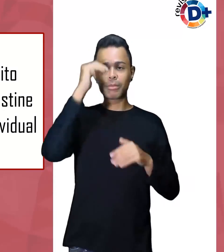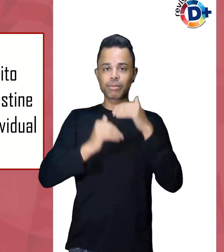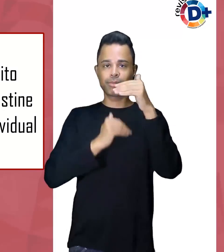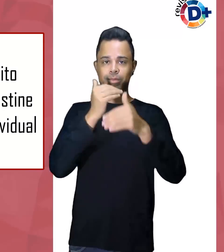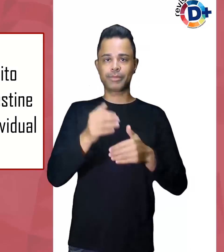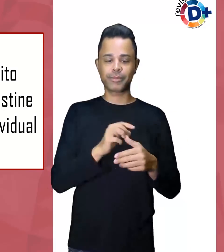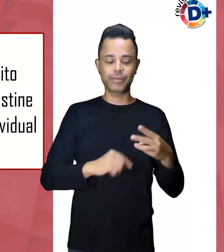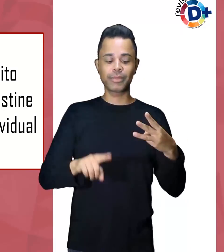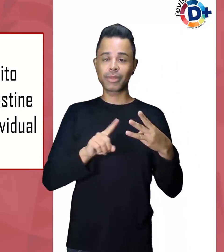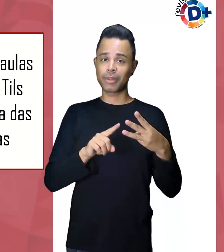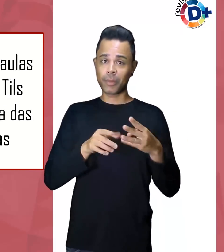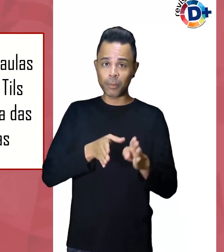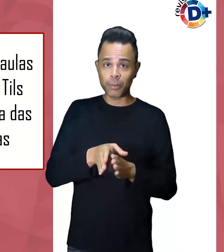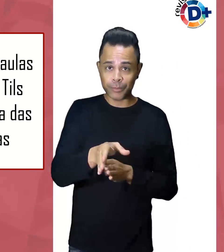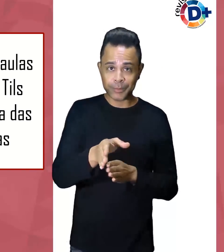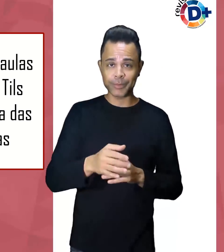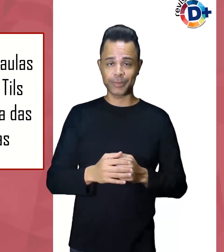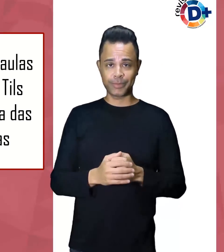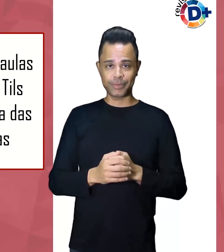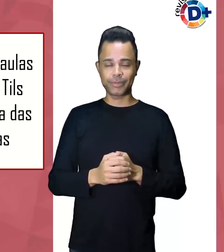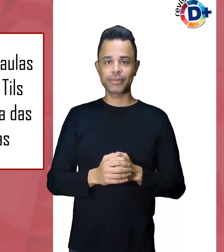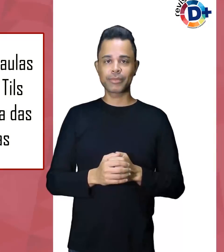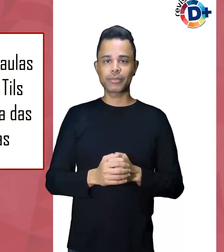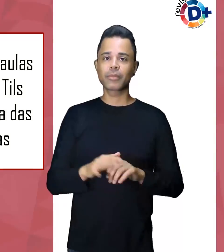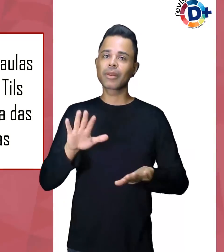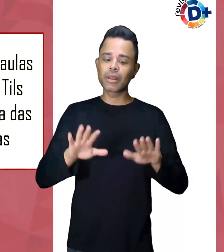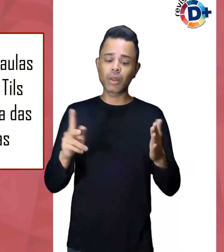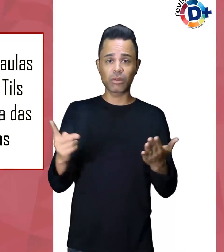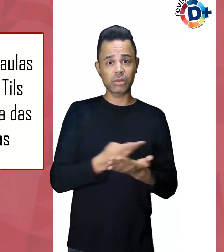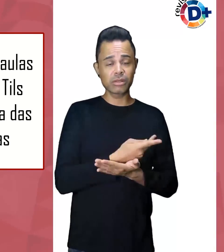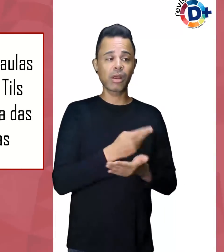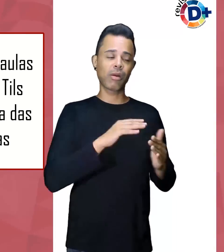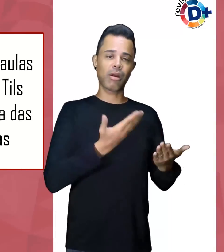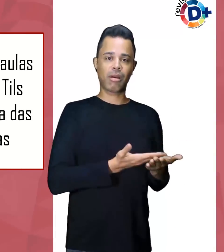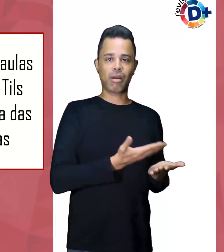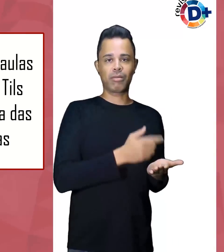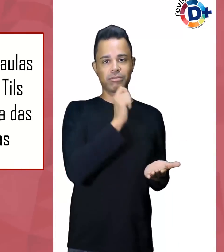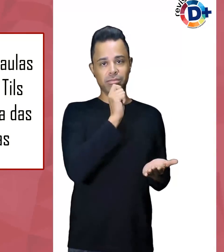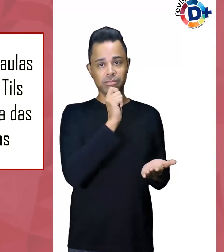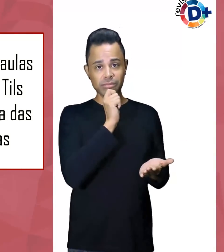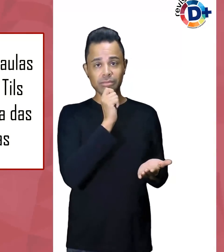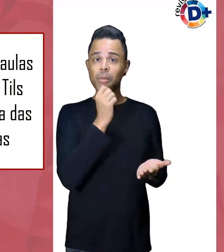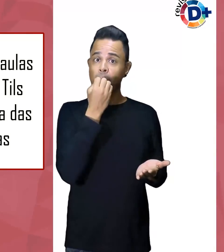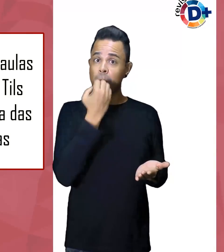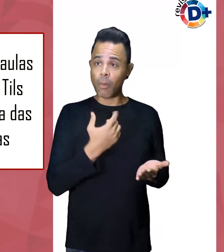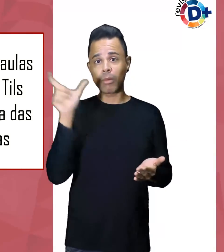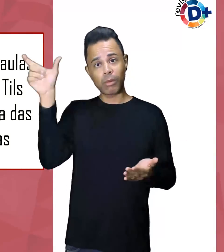Terceira e última dica. Nos casos eventuais de aulas vagas, é pertinente que o TIOS invista